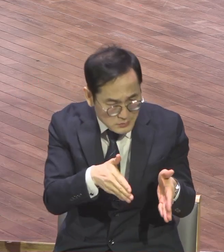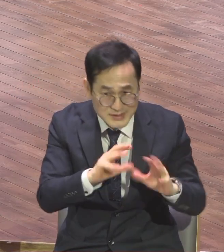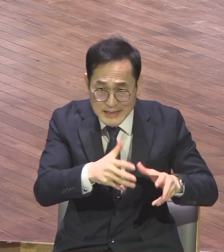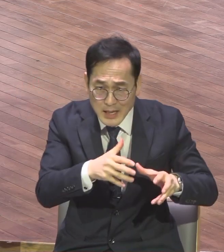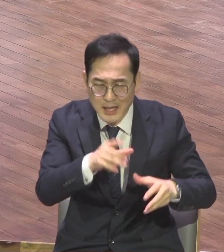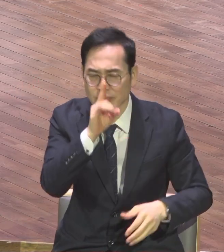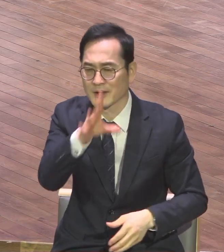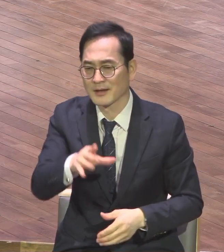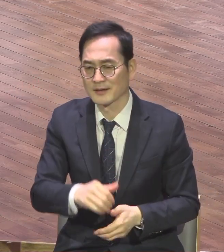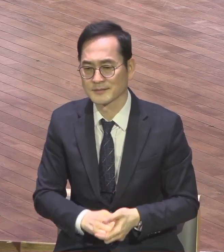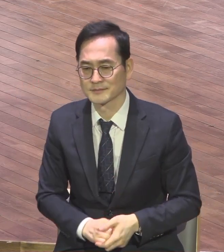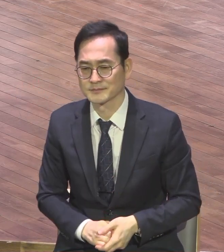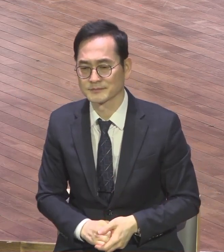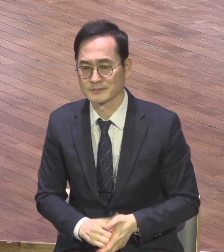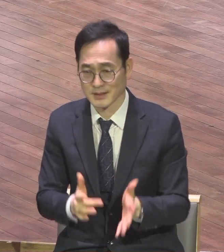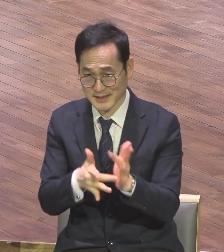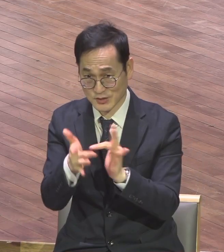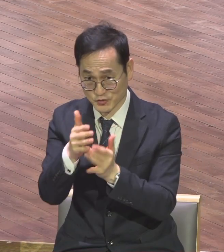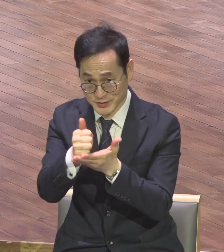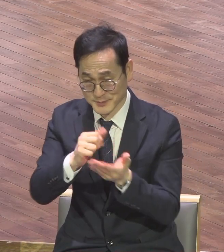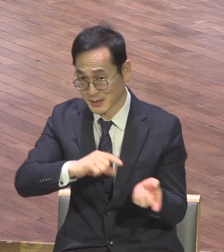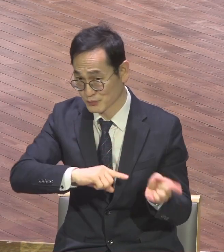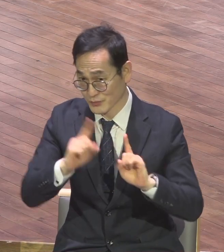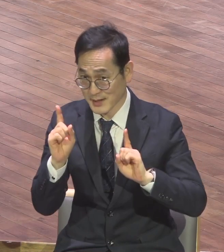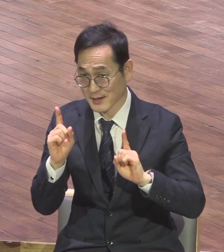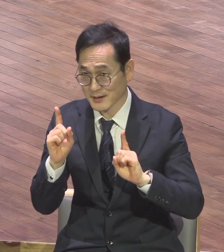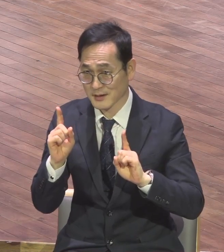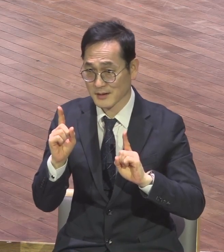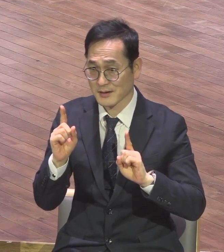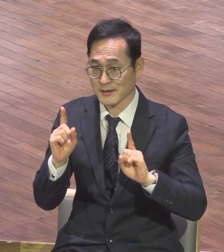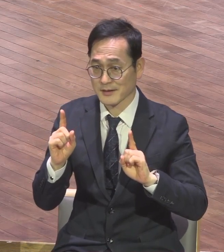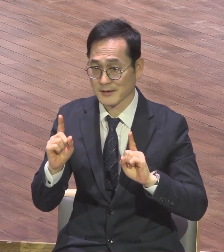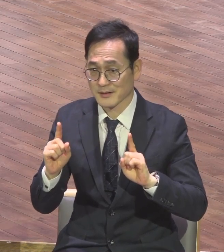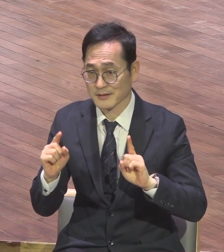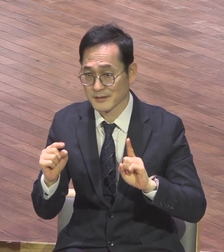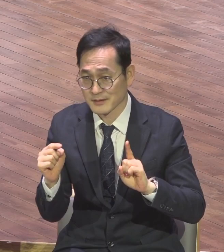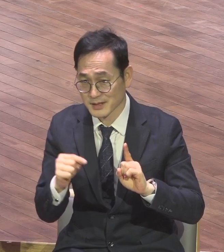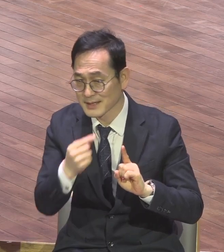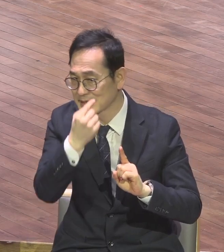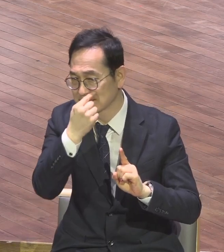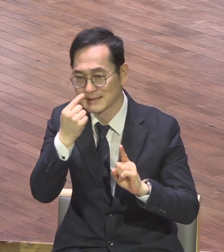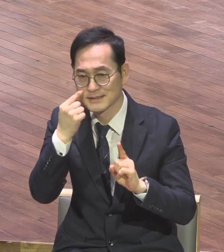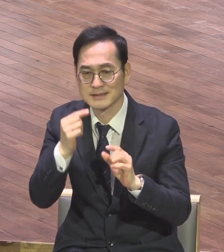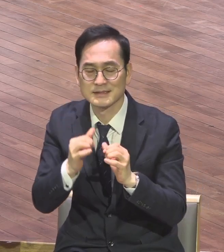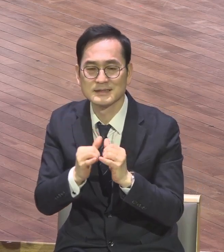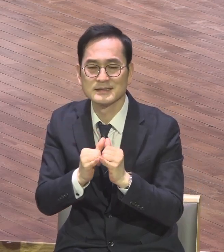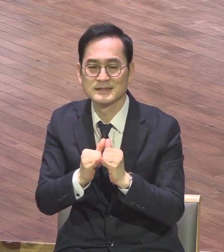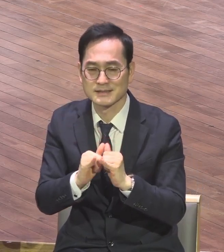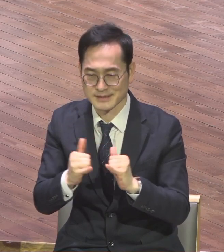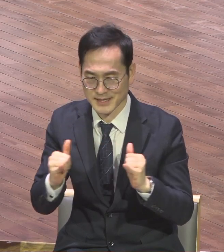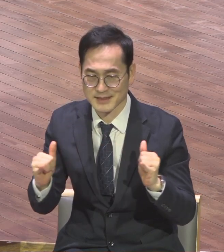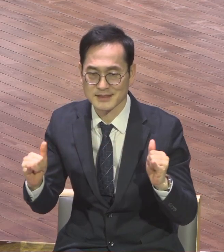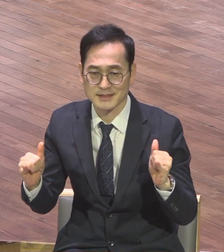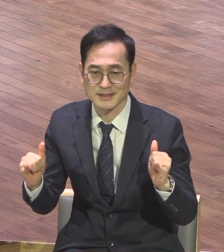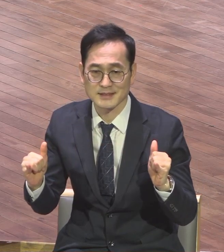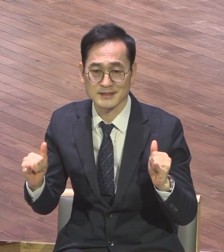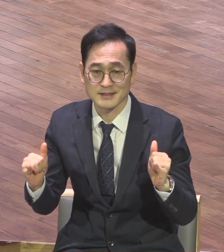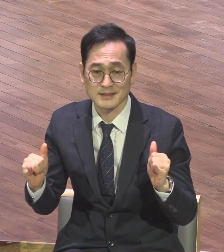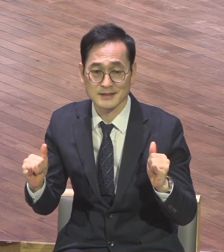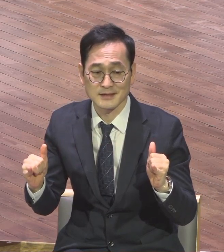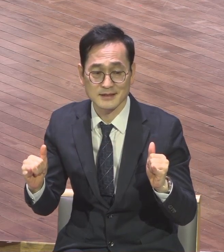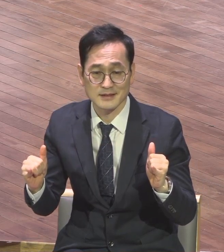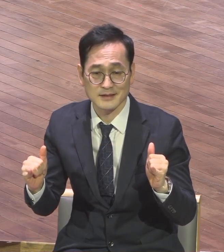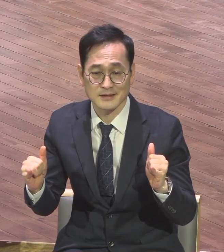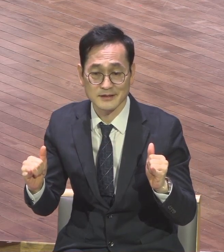예수님의 이 부활, 오늘 제목이 예수님의 부활입니다. 부활의 증인으로, 부활의 증인으로